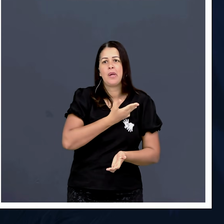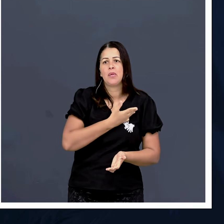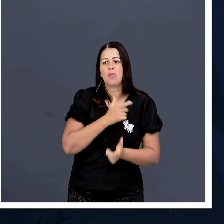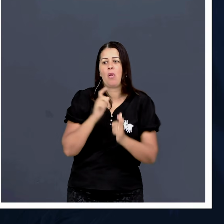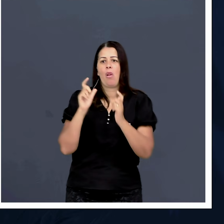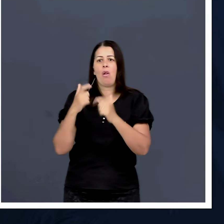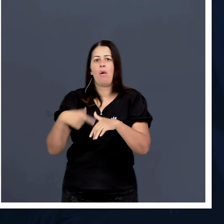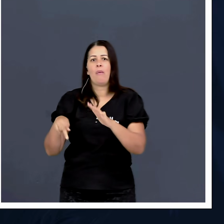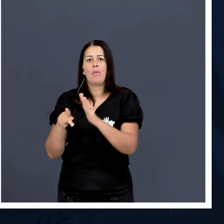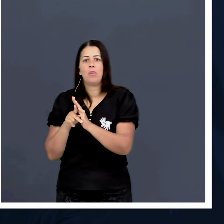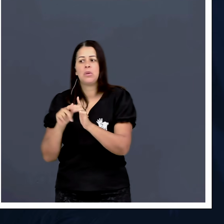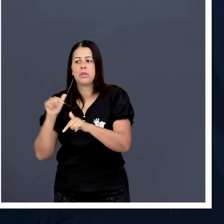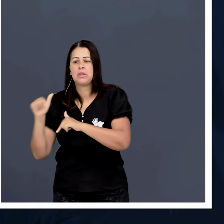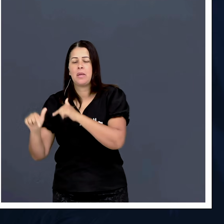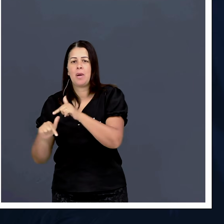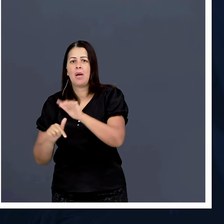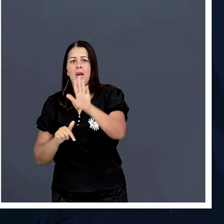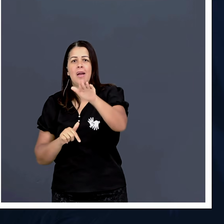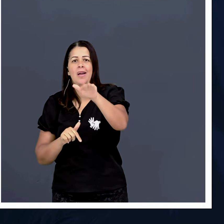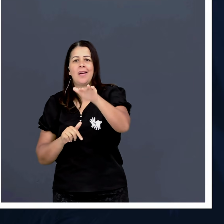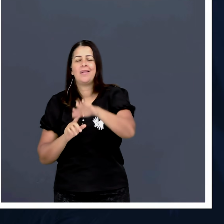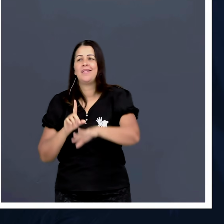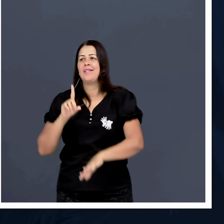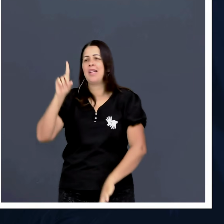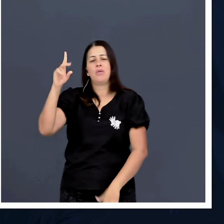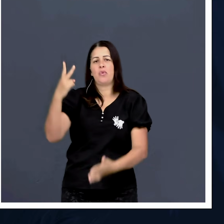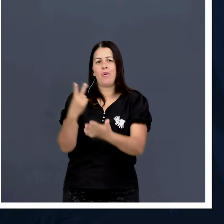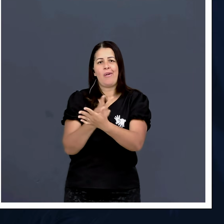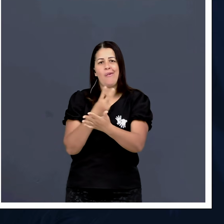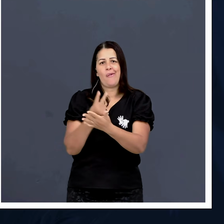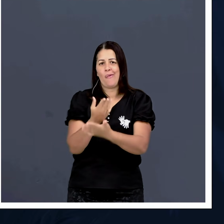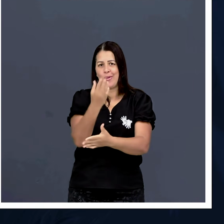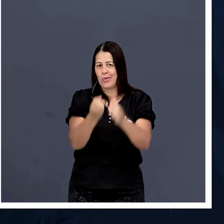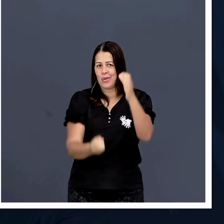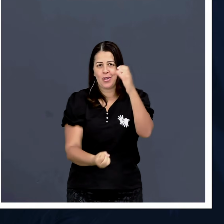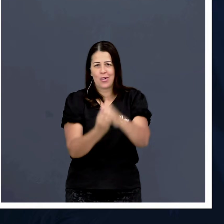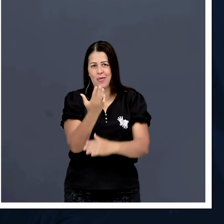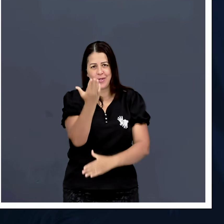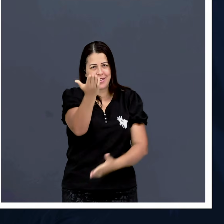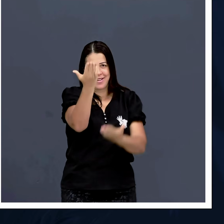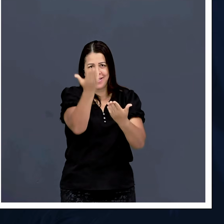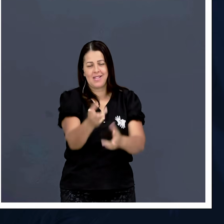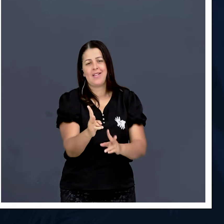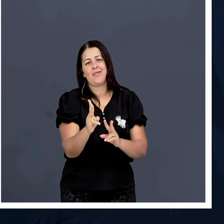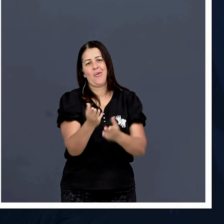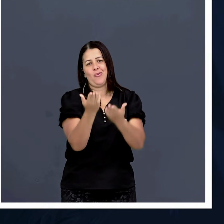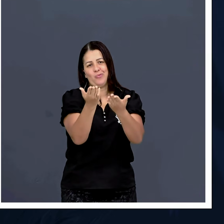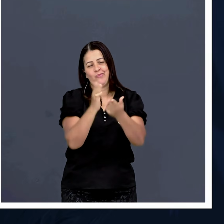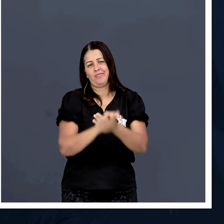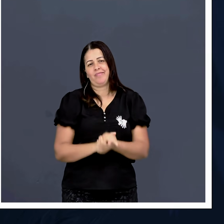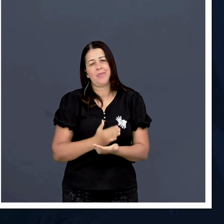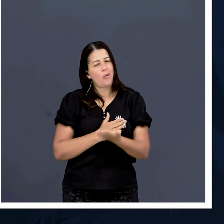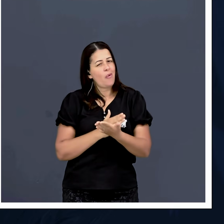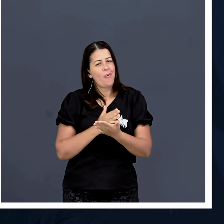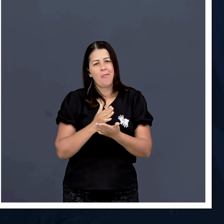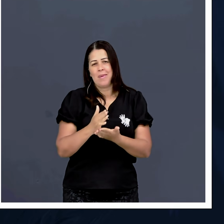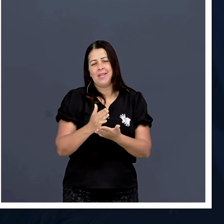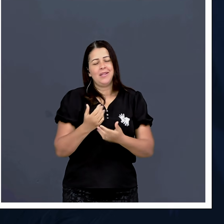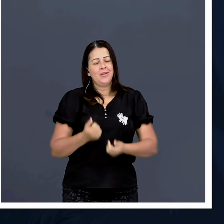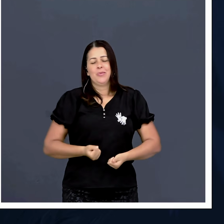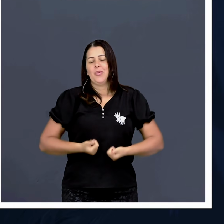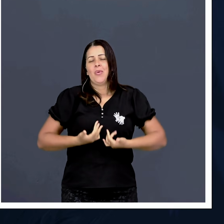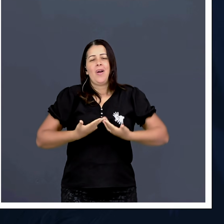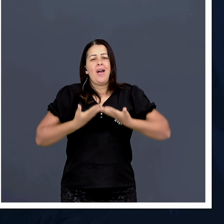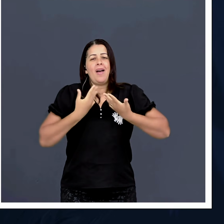seu local de trabalho. Ei, Deus não errou quando te fez assim. Comece a desfrutar de